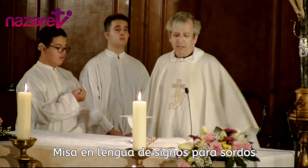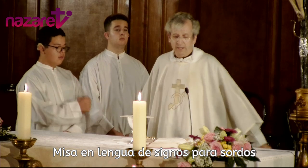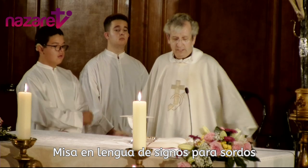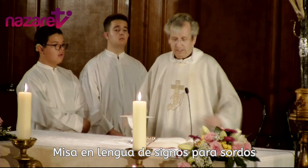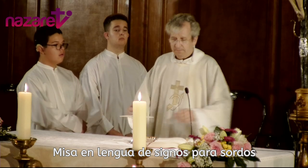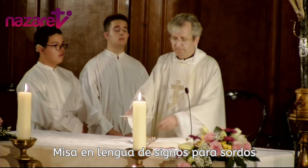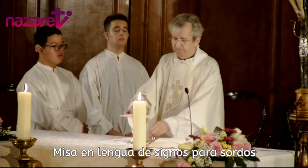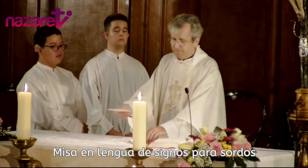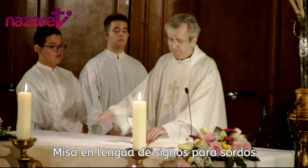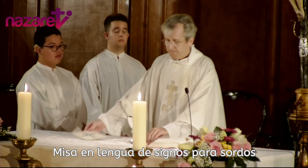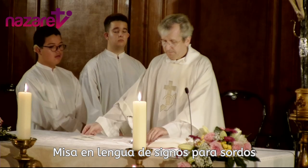bienes.